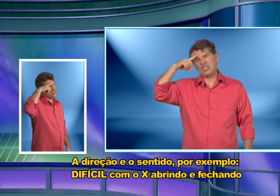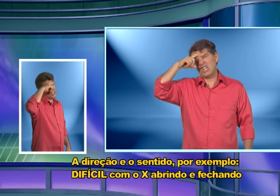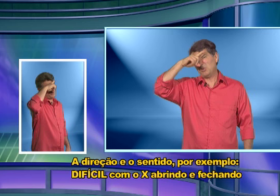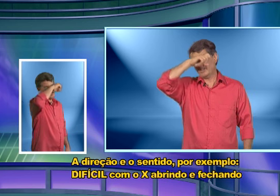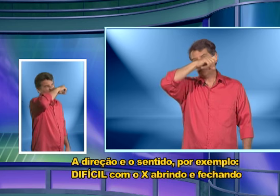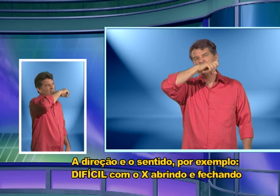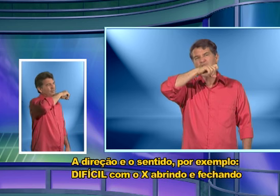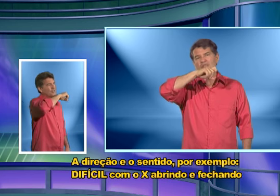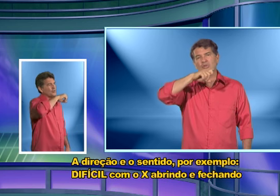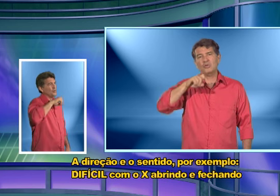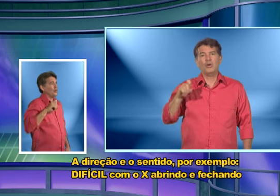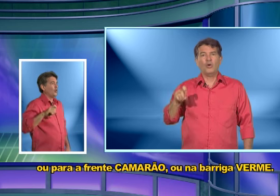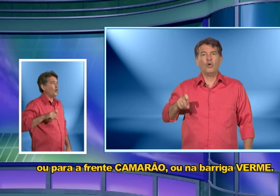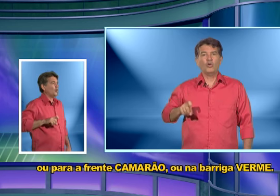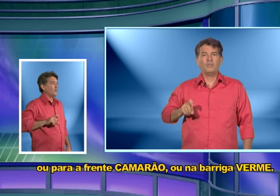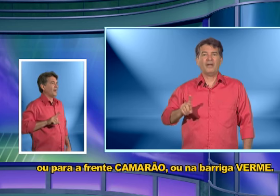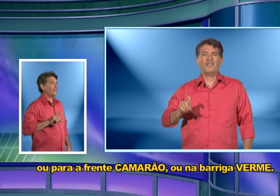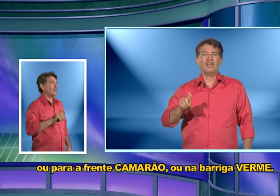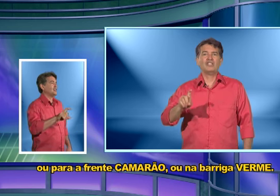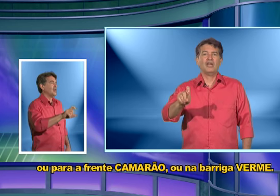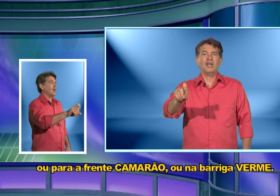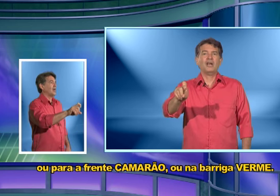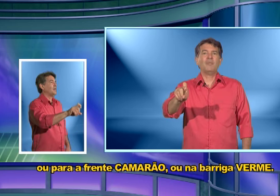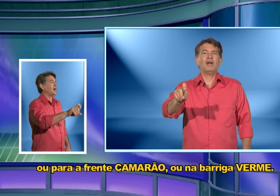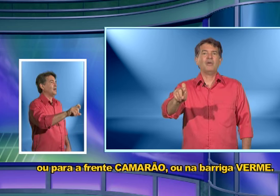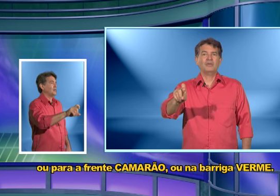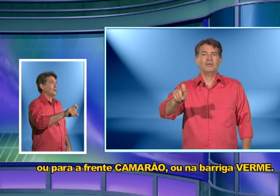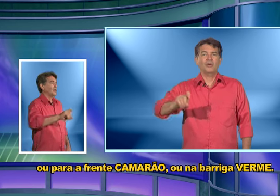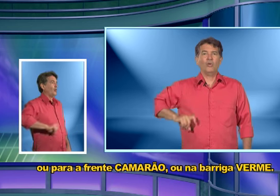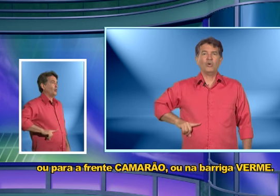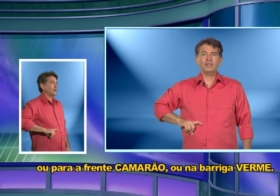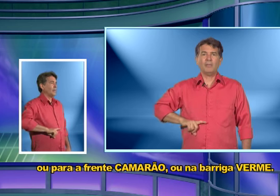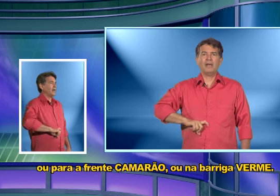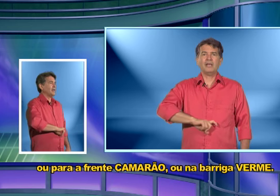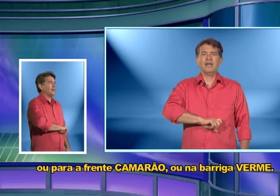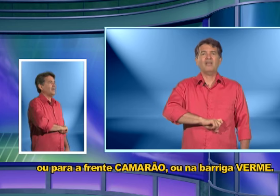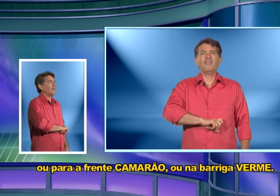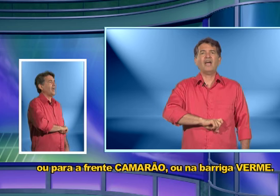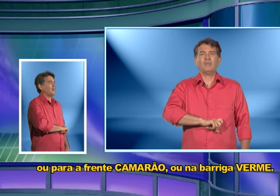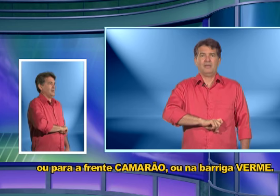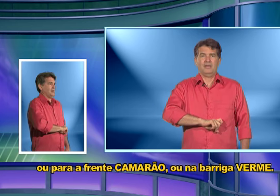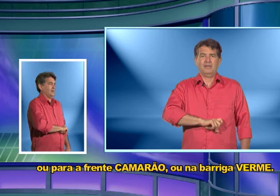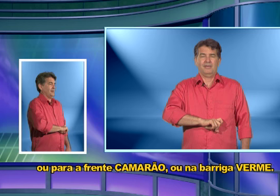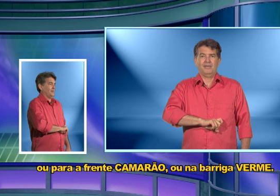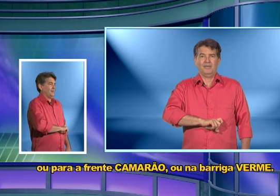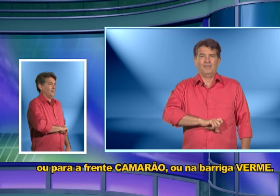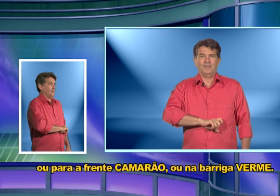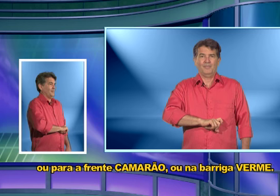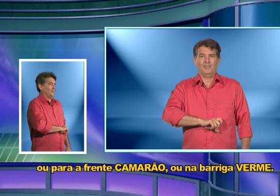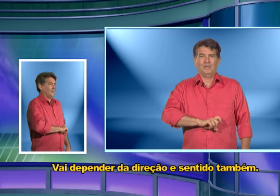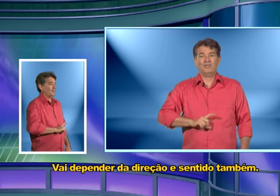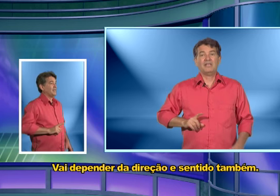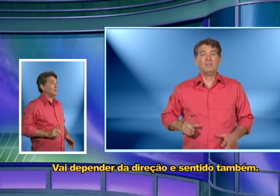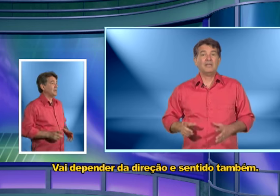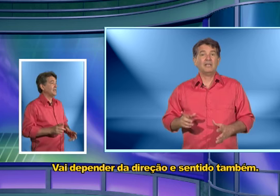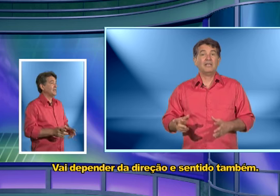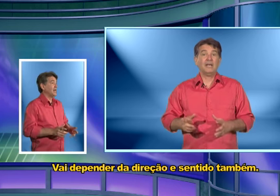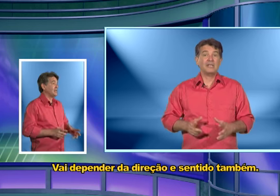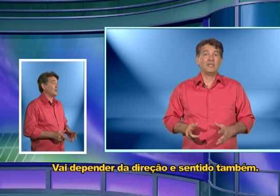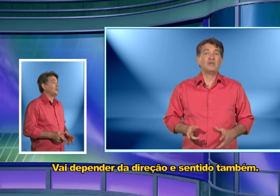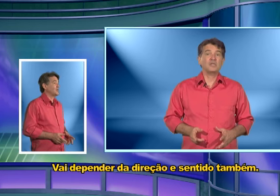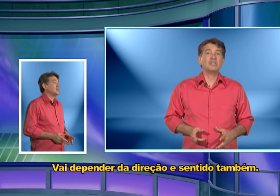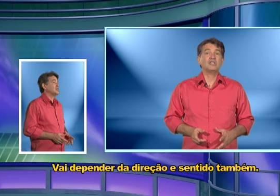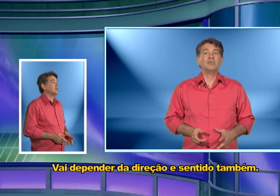abrindo e fechando, difícil, ou para frente, camarão, ou na barriga, verme. Então vai depender